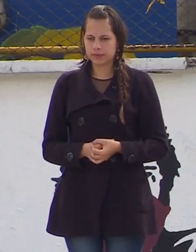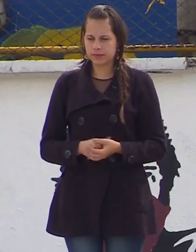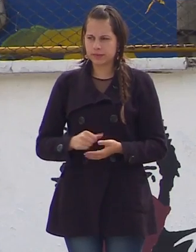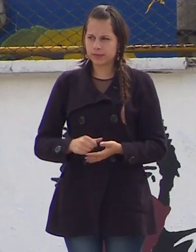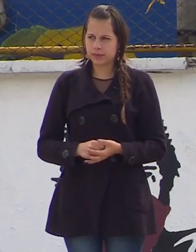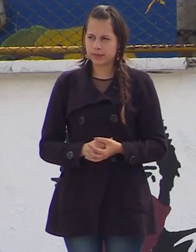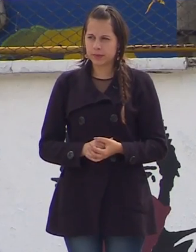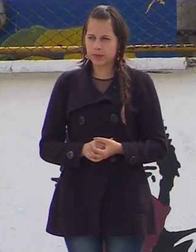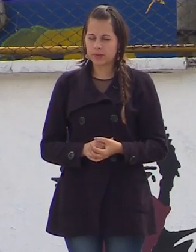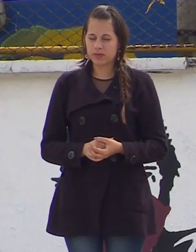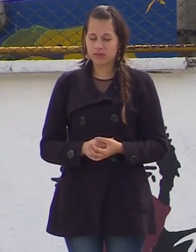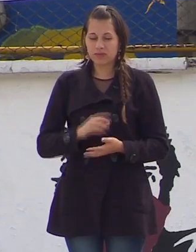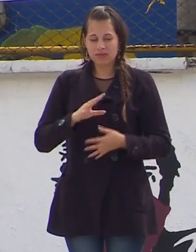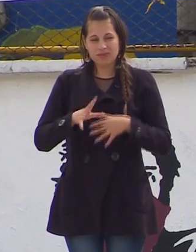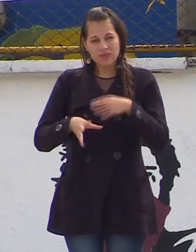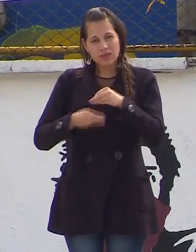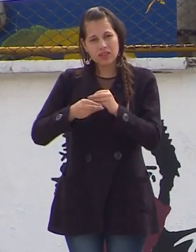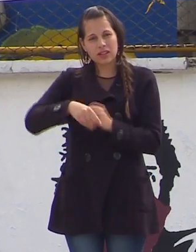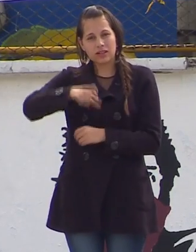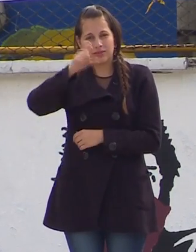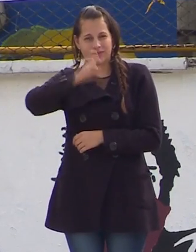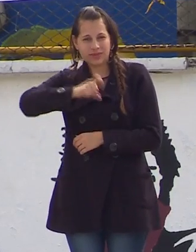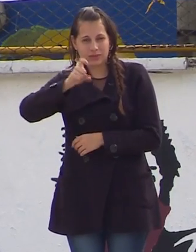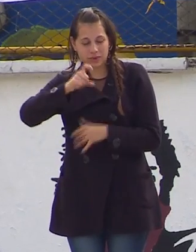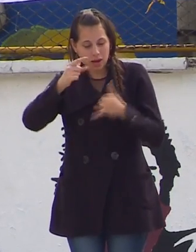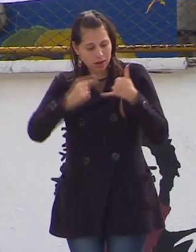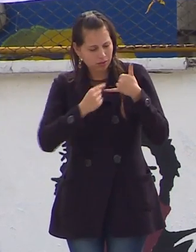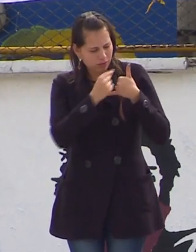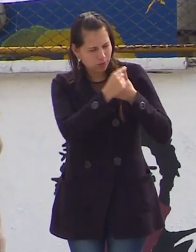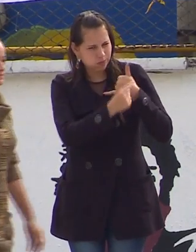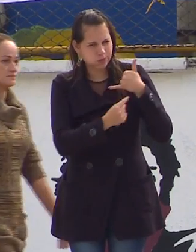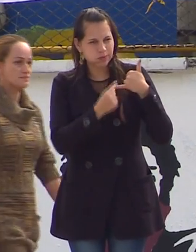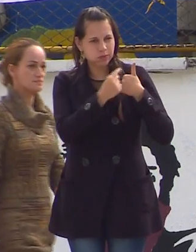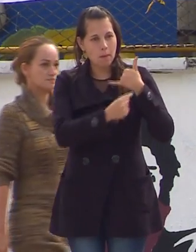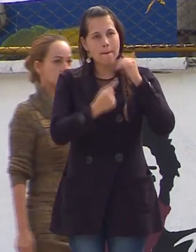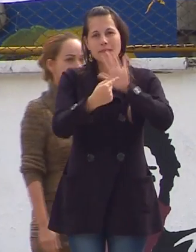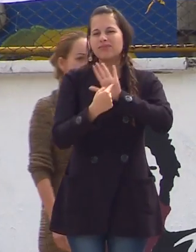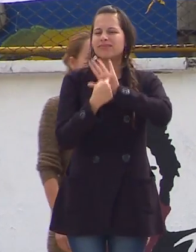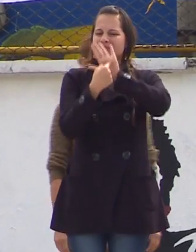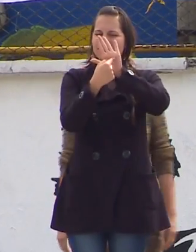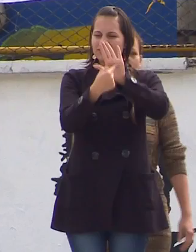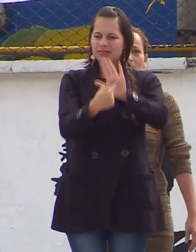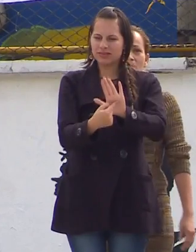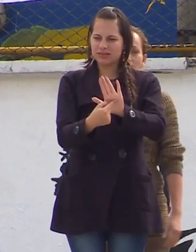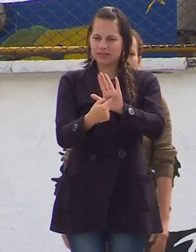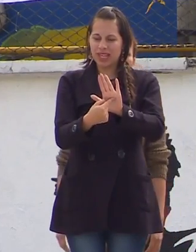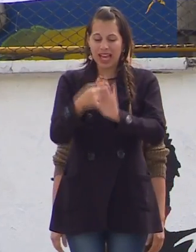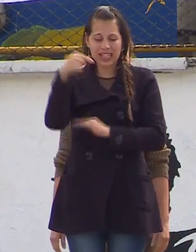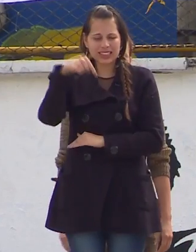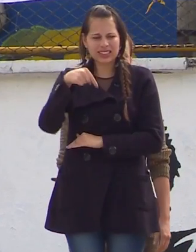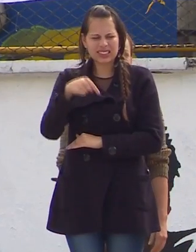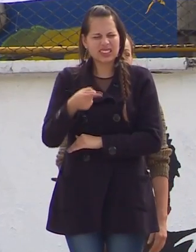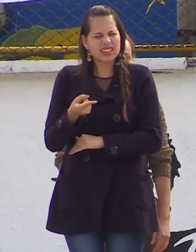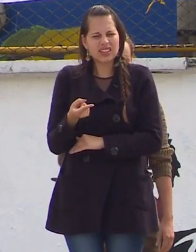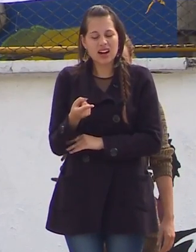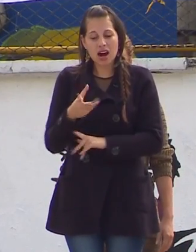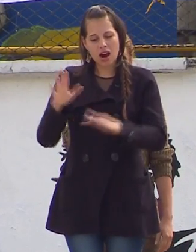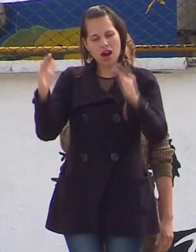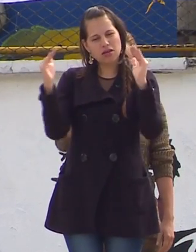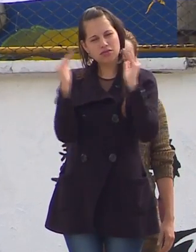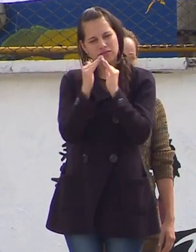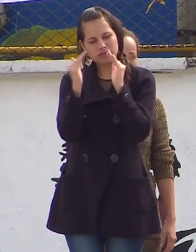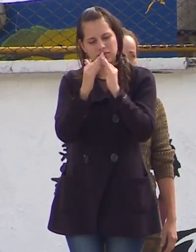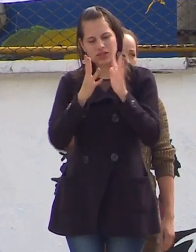Necesitamos decirle al país que esta es la casa formadora